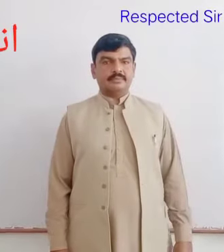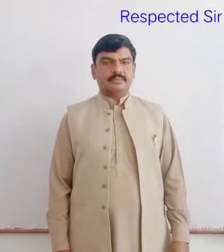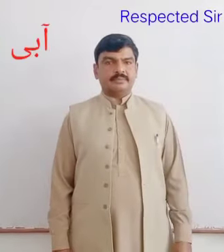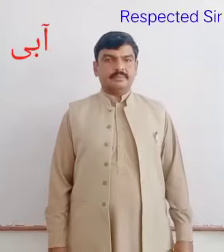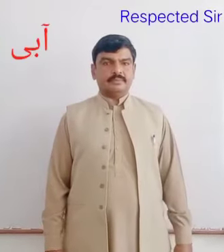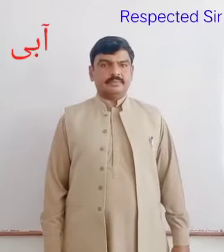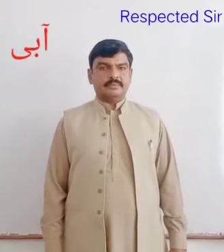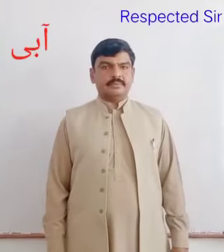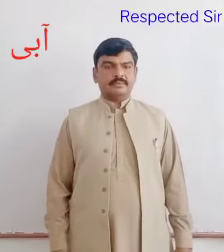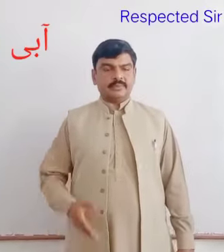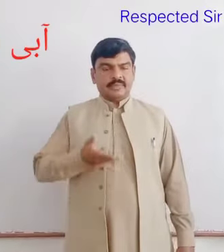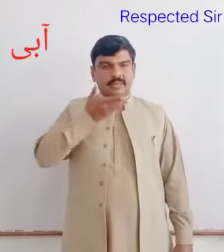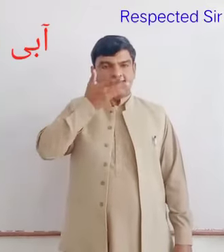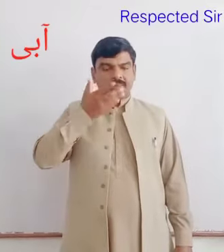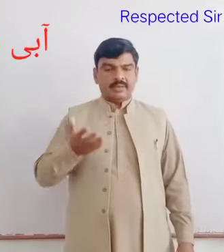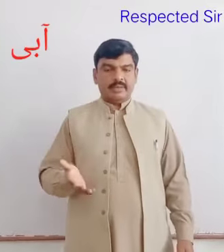आबी बुखारात,